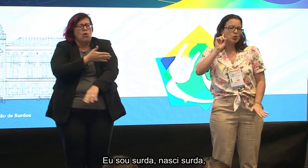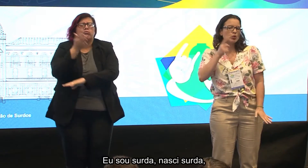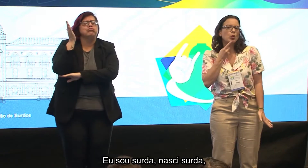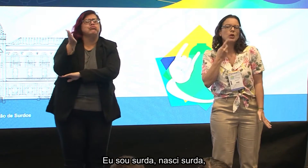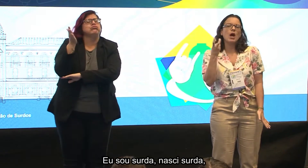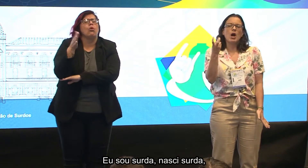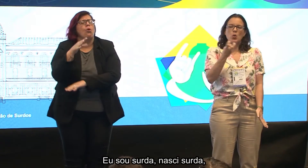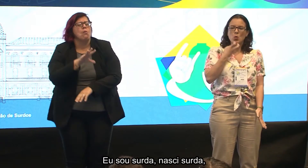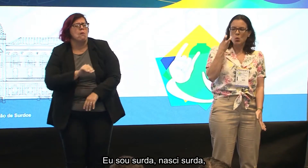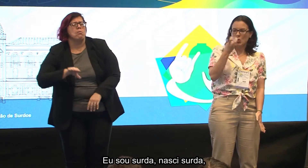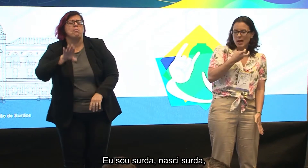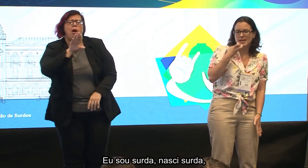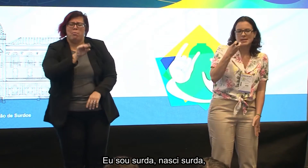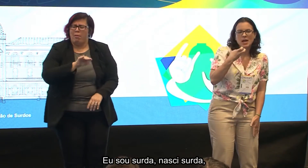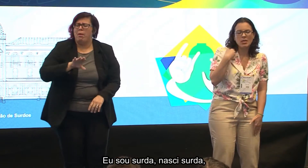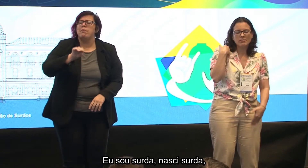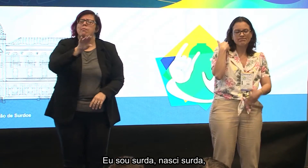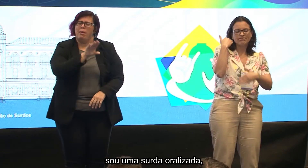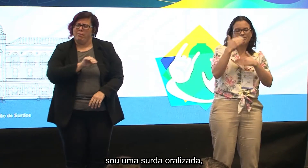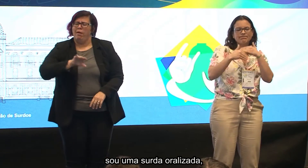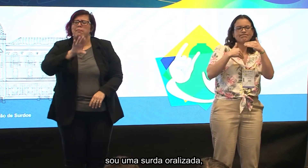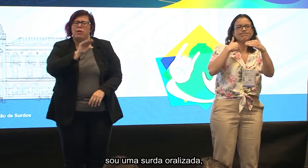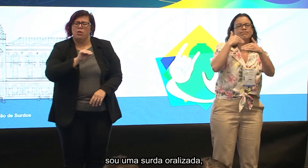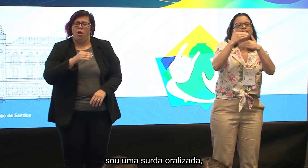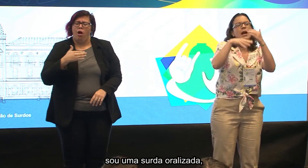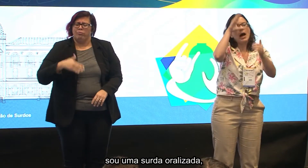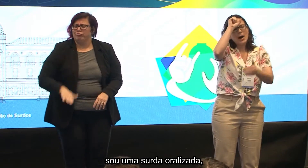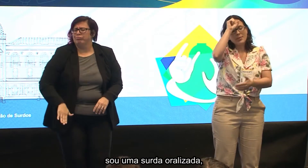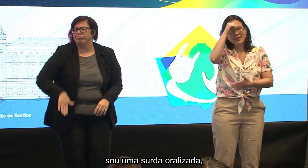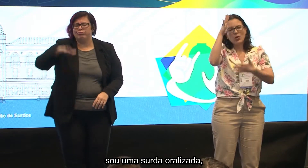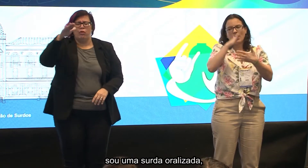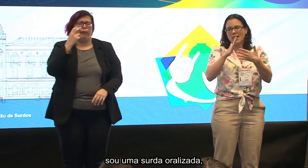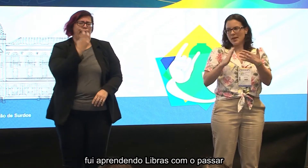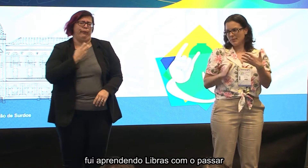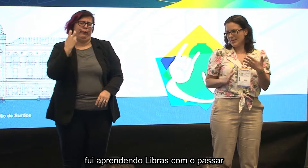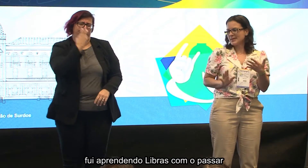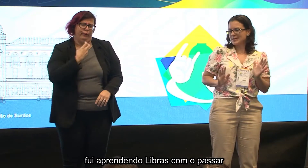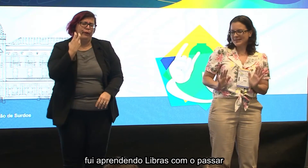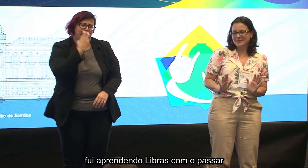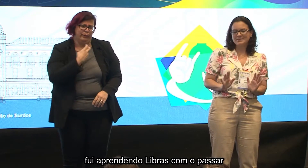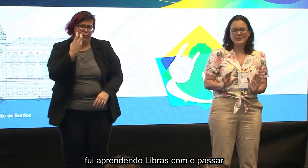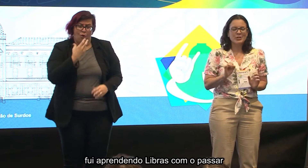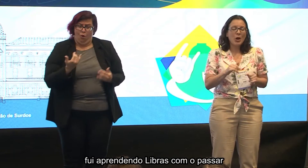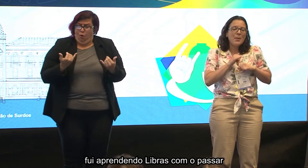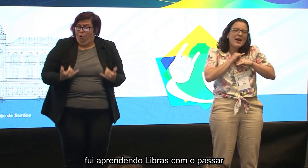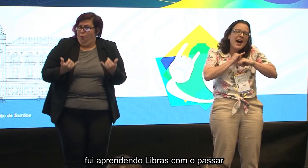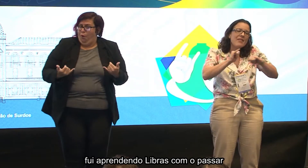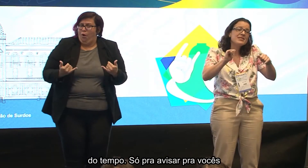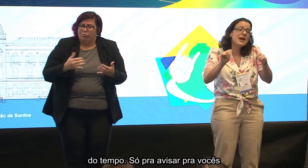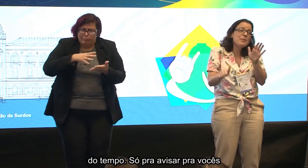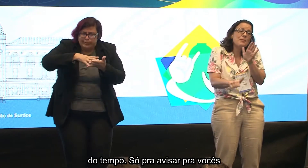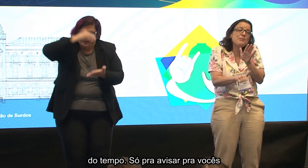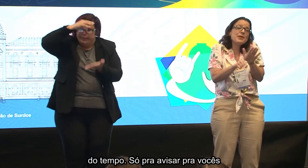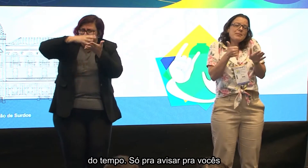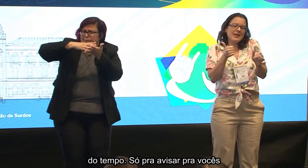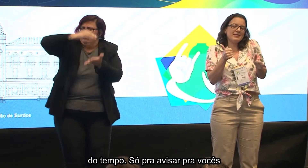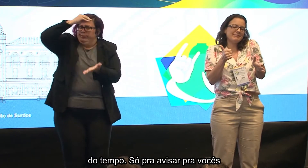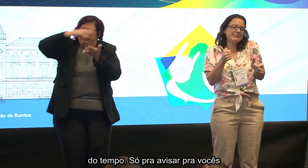sou surda, nasci surda, sou uma surda oralizada, e fui aprendendo Libras com o passar do tempo. Então, só